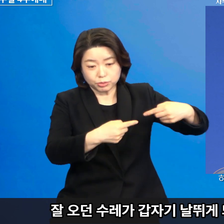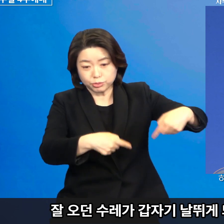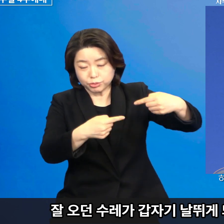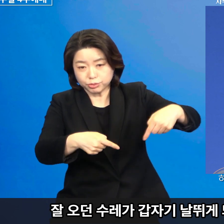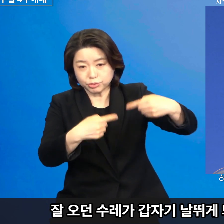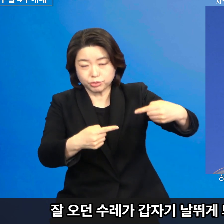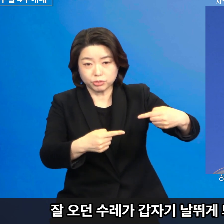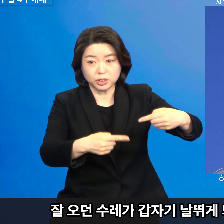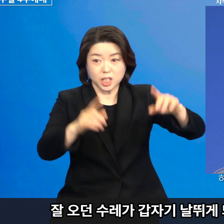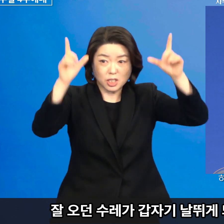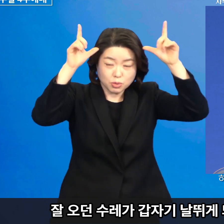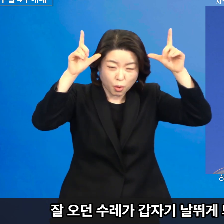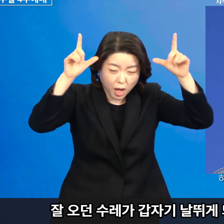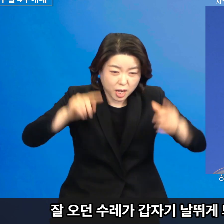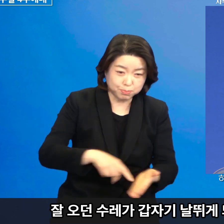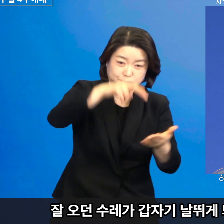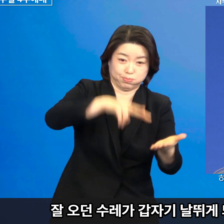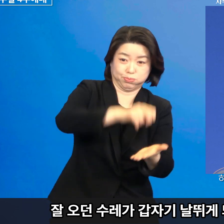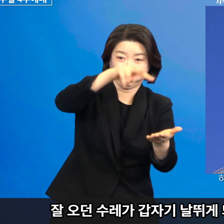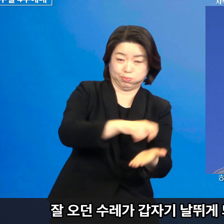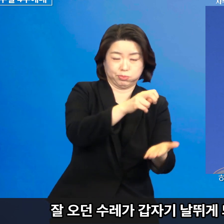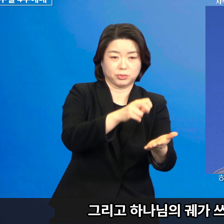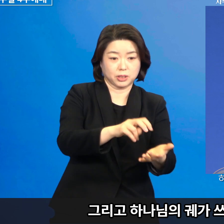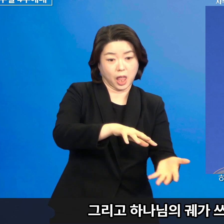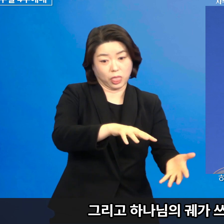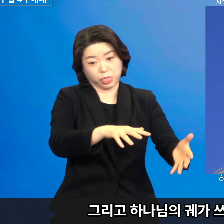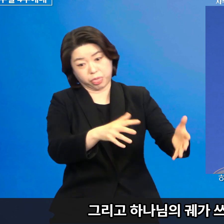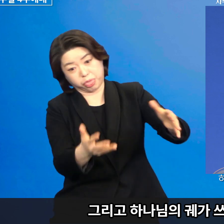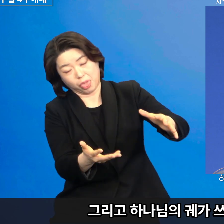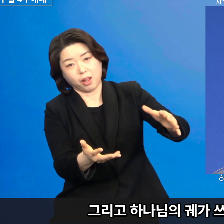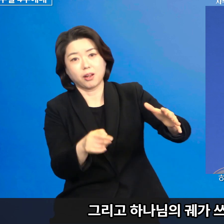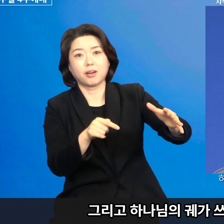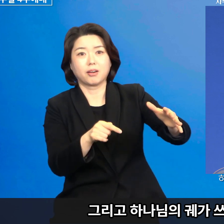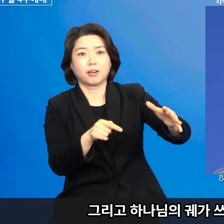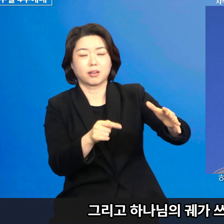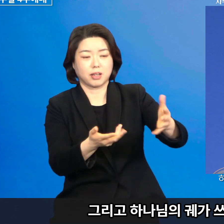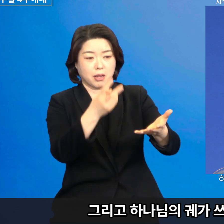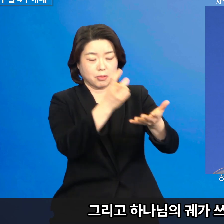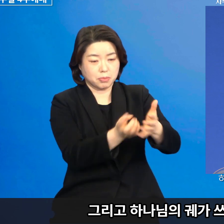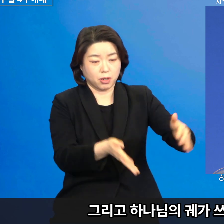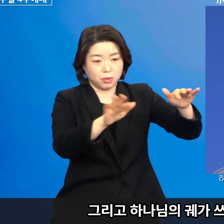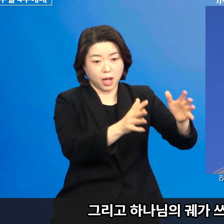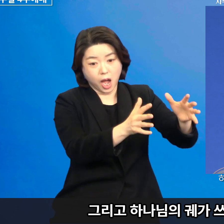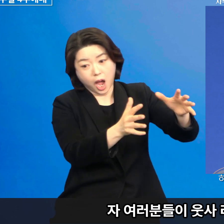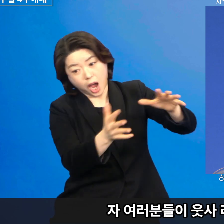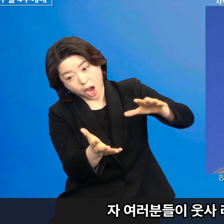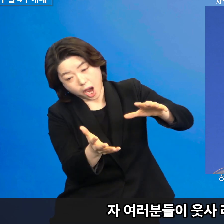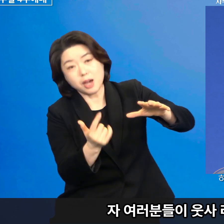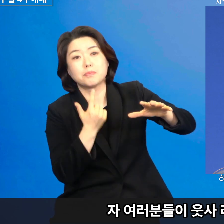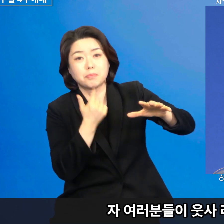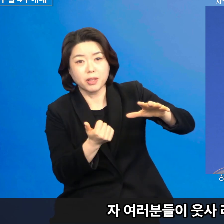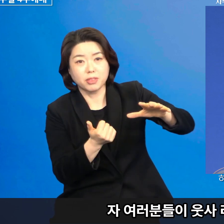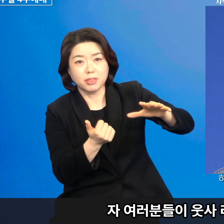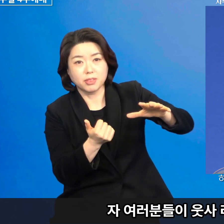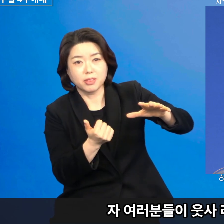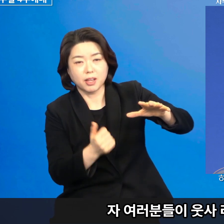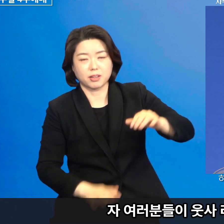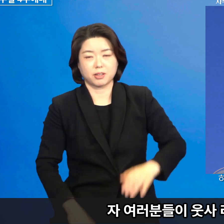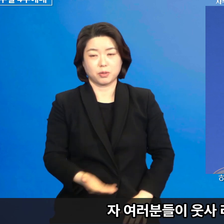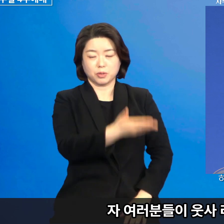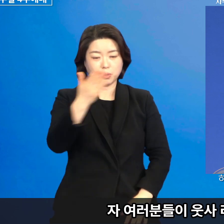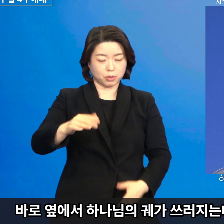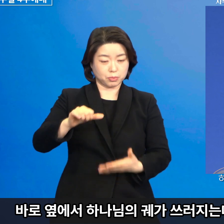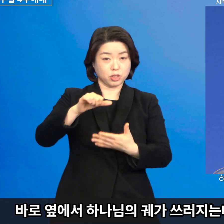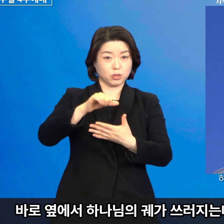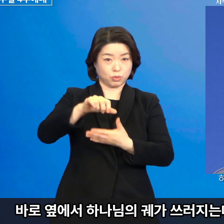소가 날뛰게 되면서 이 수레가 기울게 됩니다. 그리고 하나님의 궤가 쓰러지려고 하는 거예요. 자, 여러분들이 우사라고 생각해